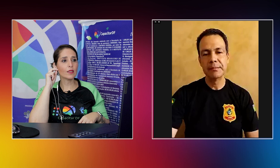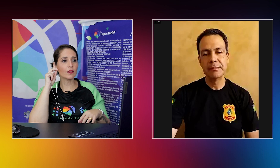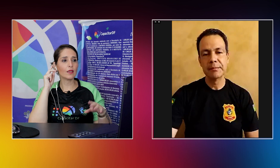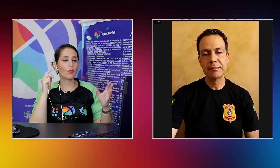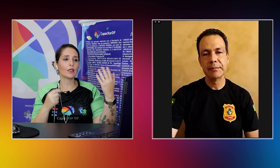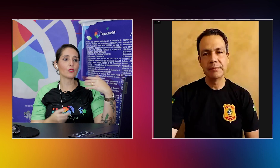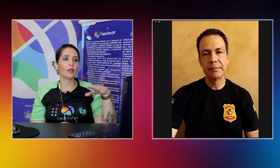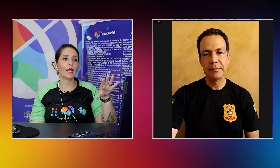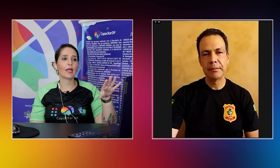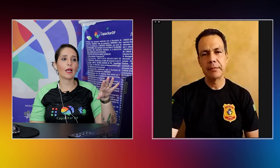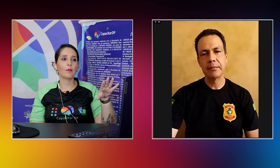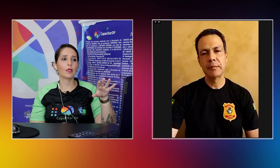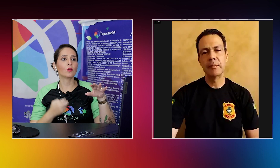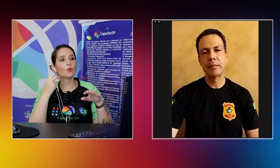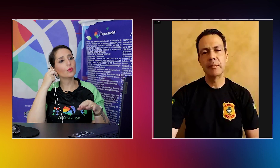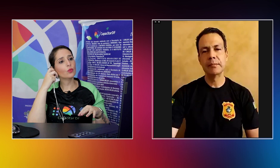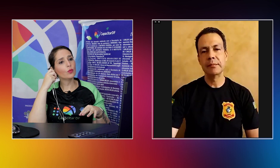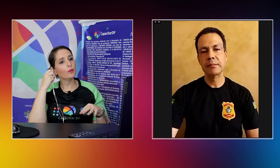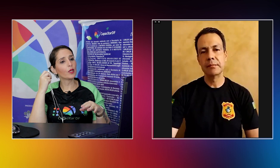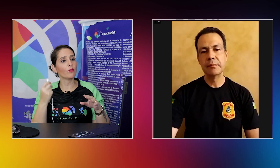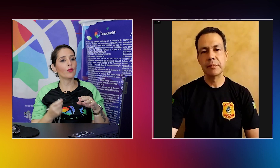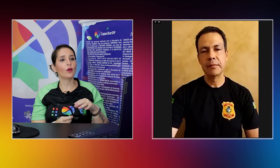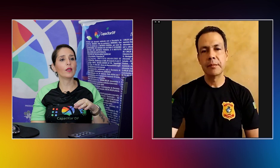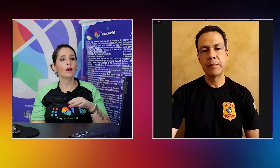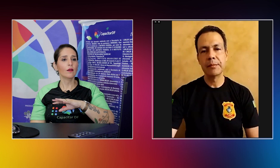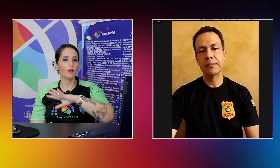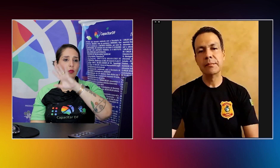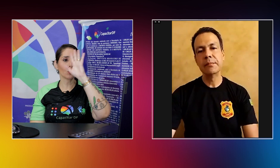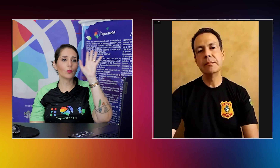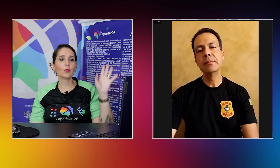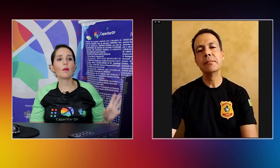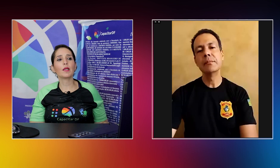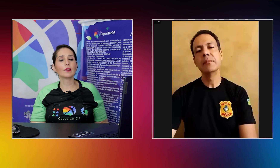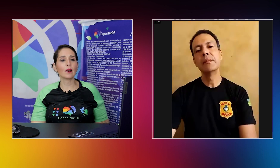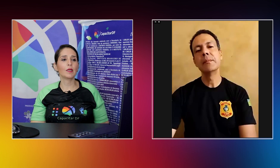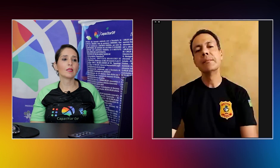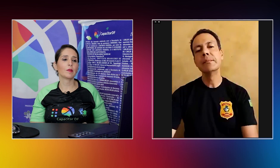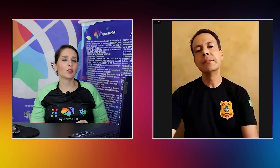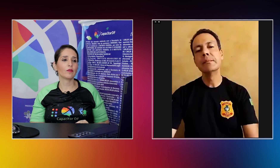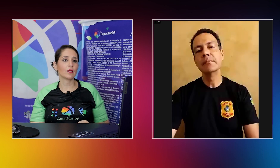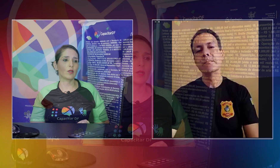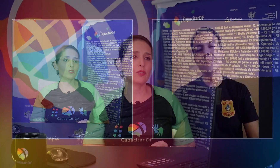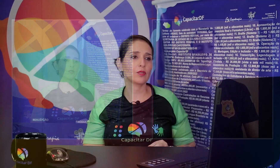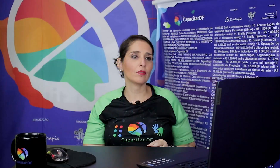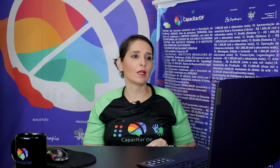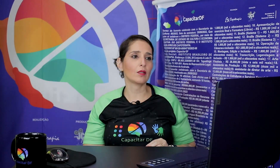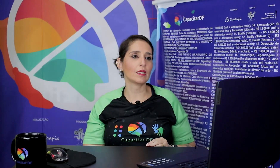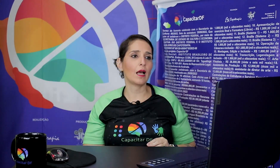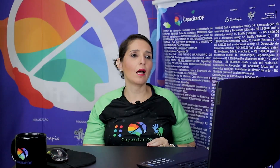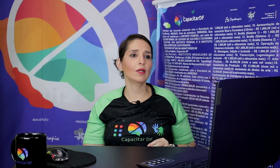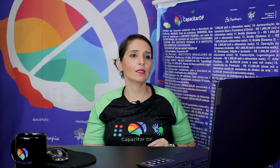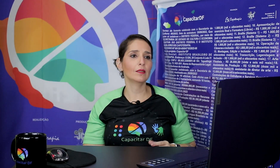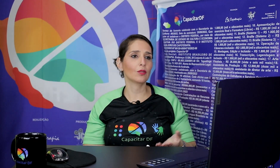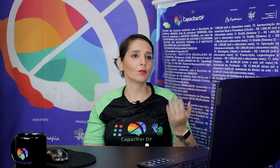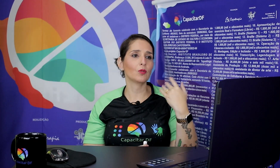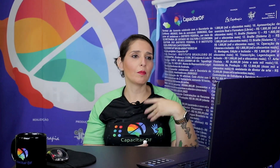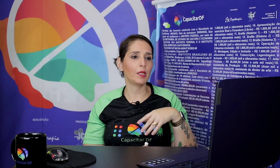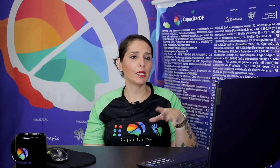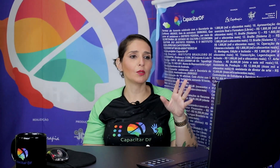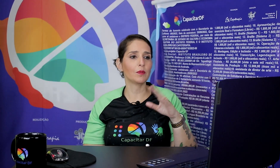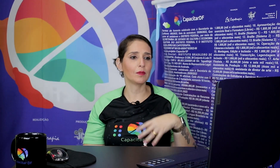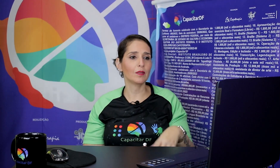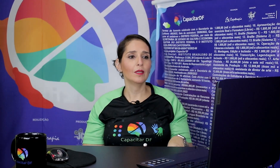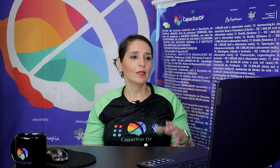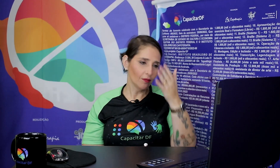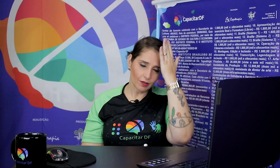Pessoal, enquanto a Julinéia está abrindo o microfone, vamos todo mundo abrir as câmeras para a gente fazer o registro da nossa aula. Todo mundo